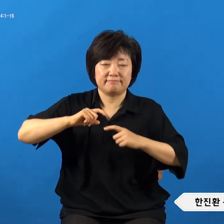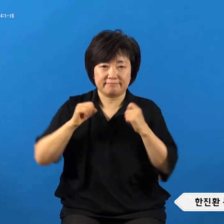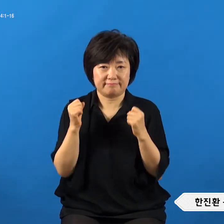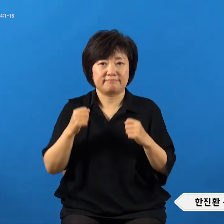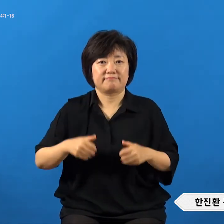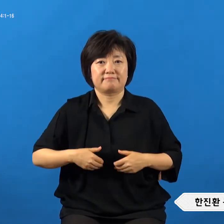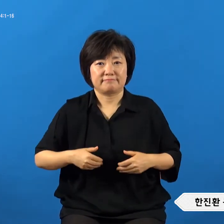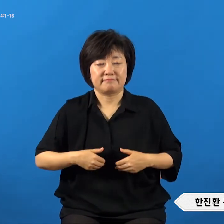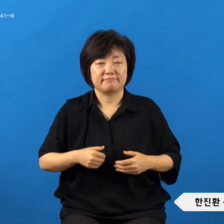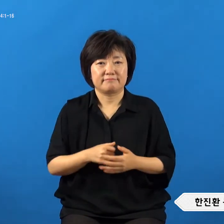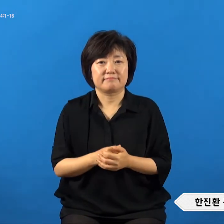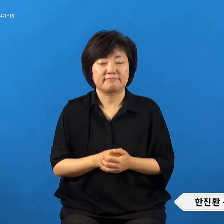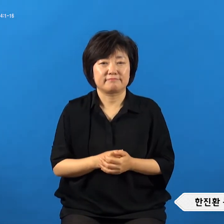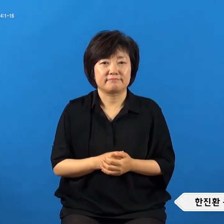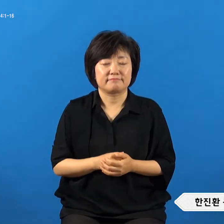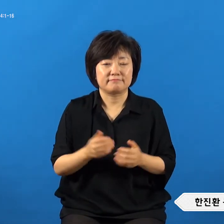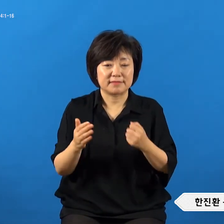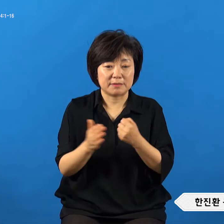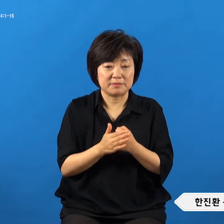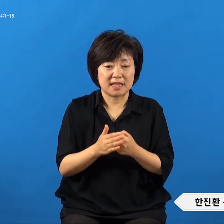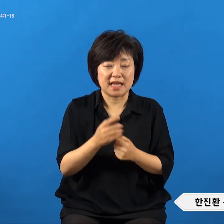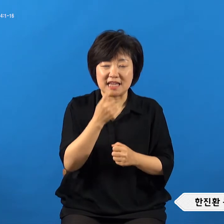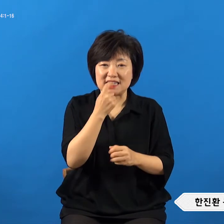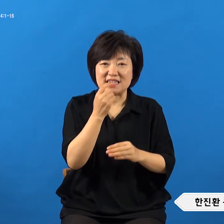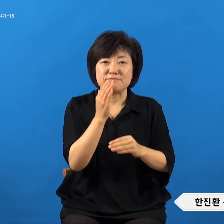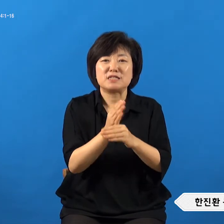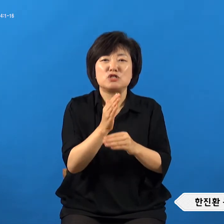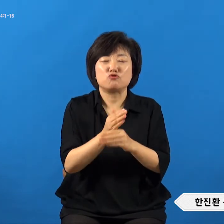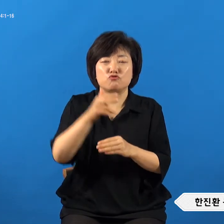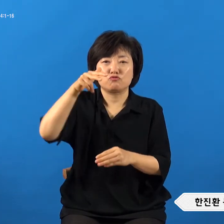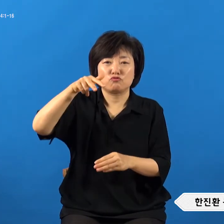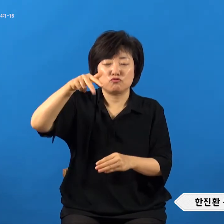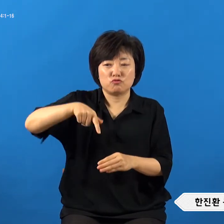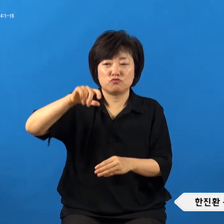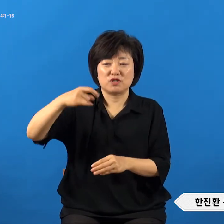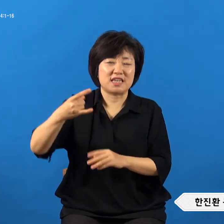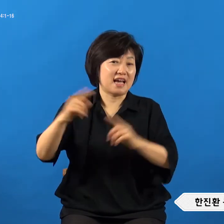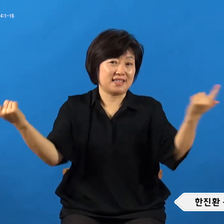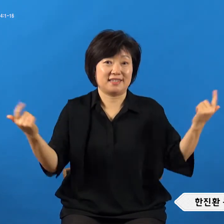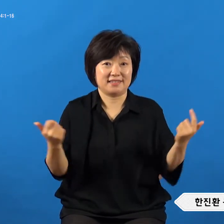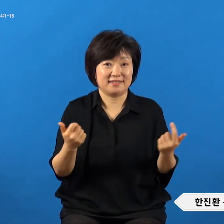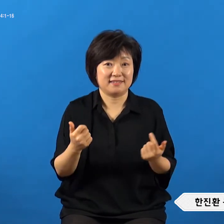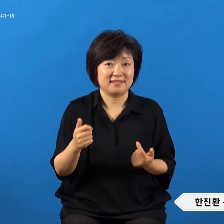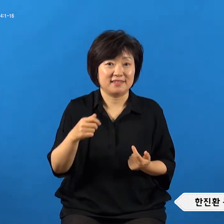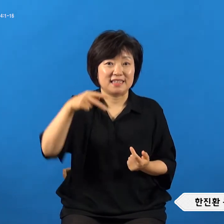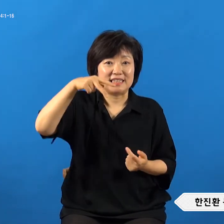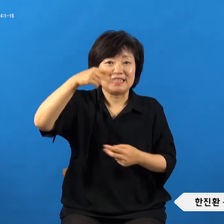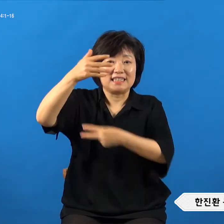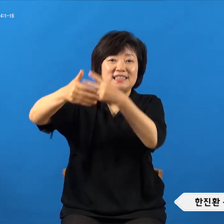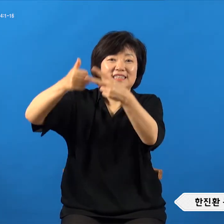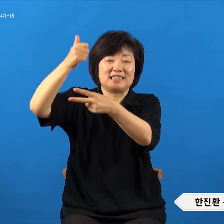교회는 엄밀히 말해서 민주주의가 아닙니다. 신주주의라고 할 수 있겠죠.